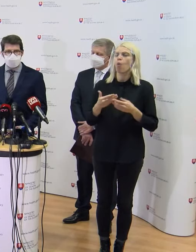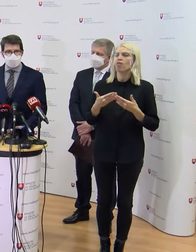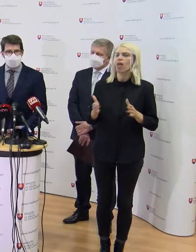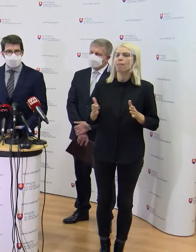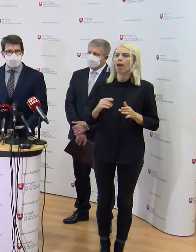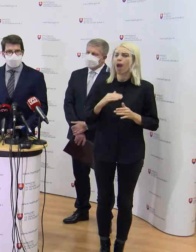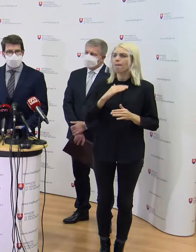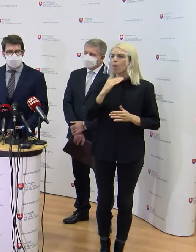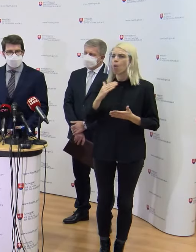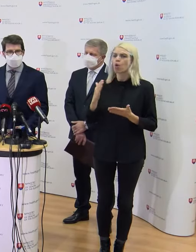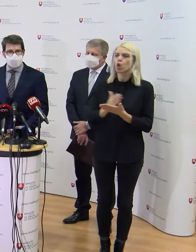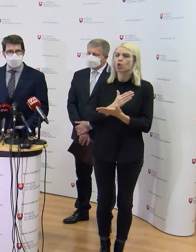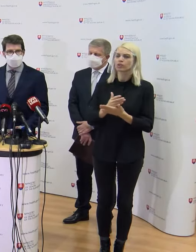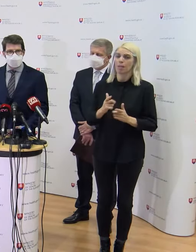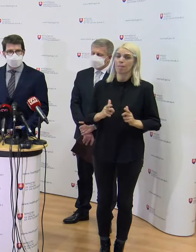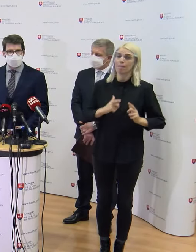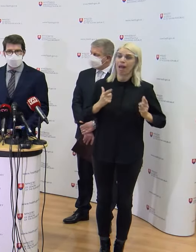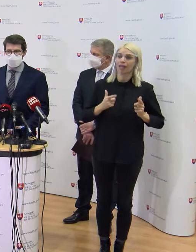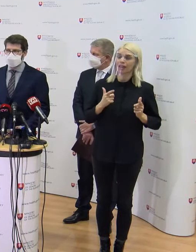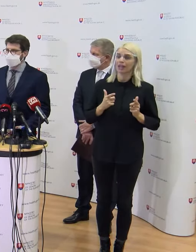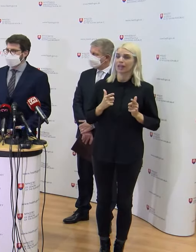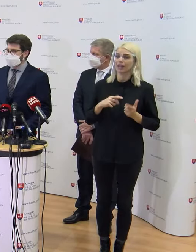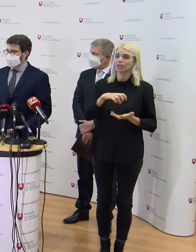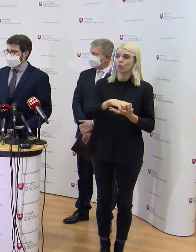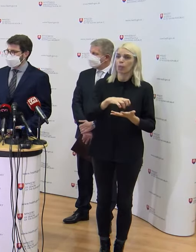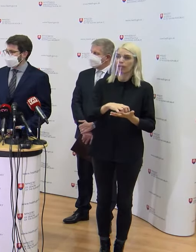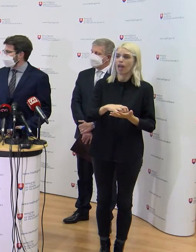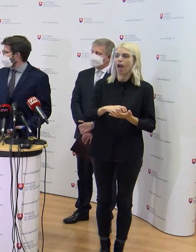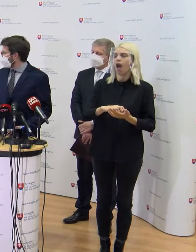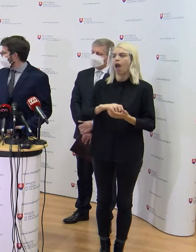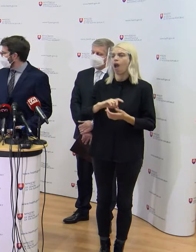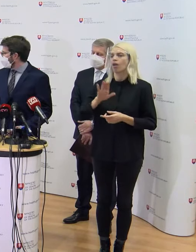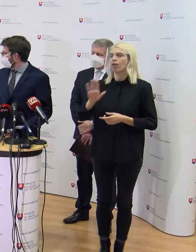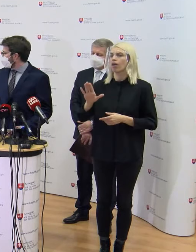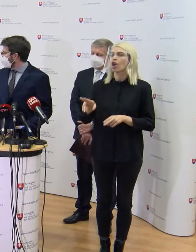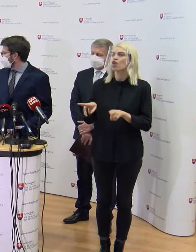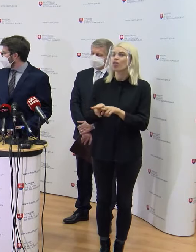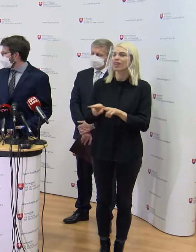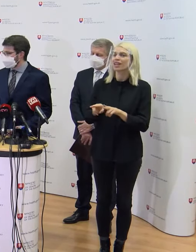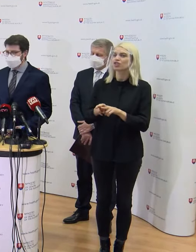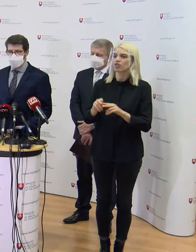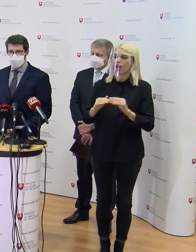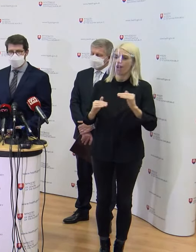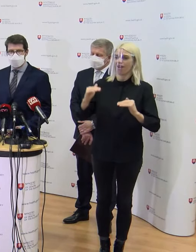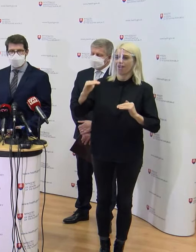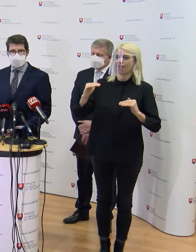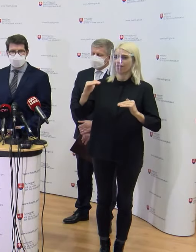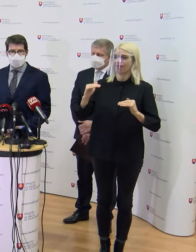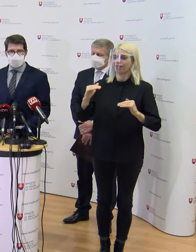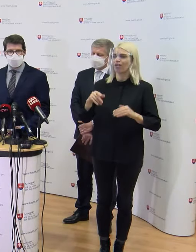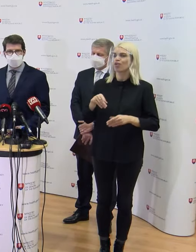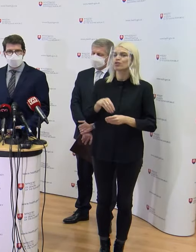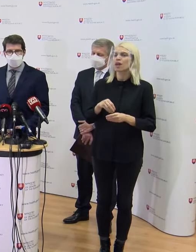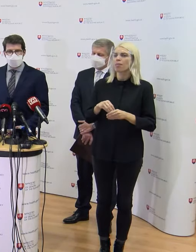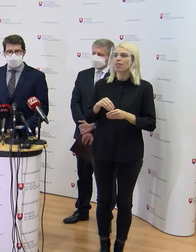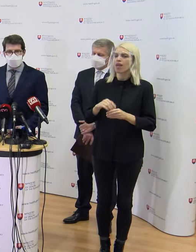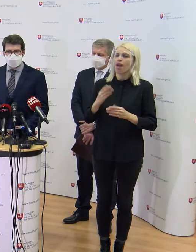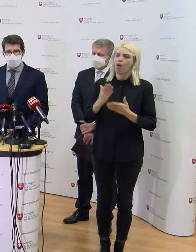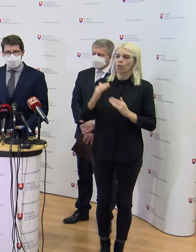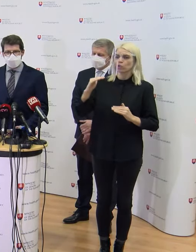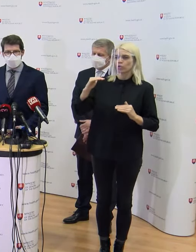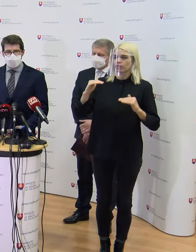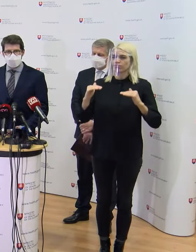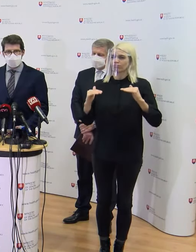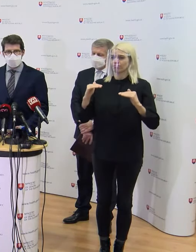výrazný rozdiel medzi tými mladšími vekovými skupinami a ich rodičmi alebo ďalšími, čiže dochádza k